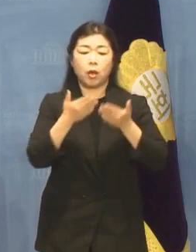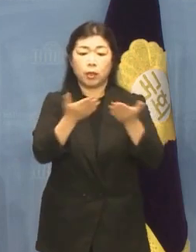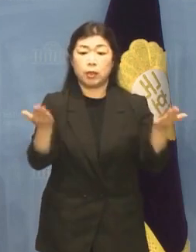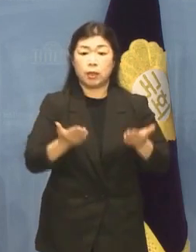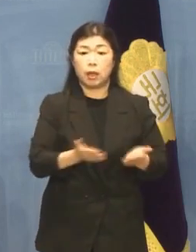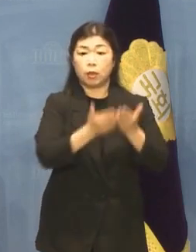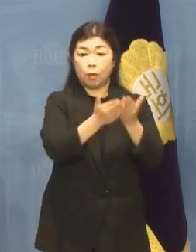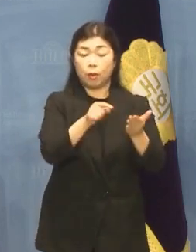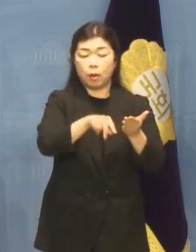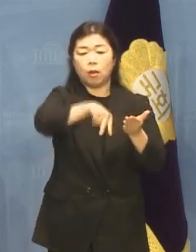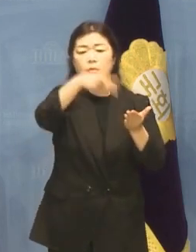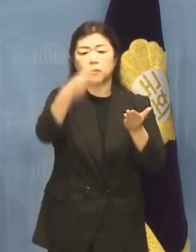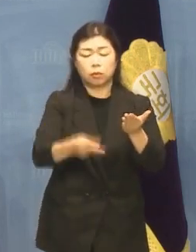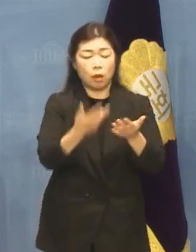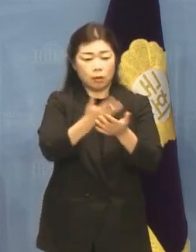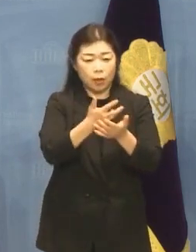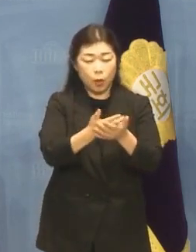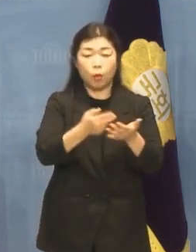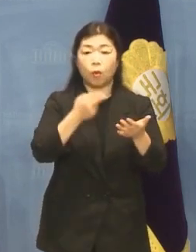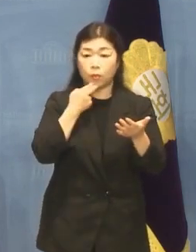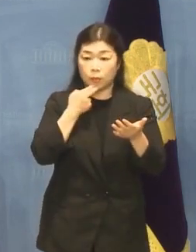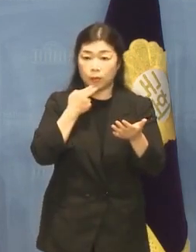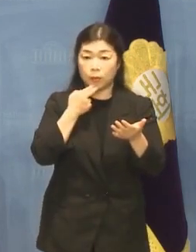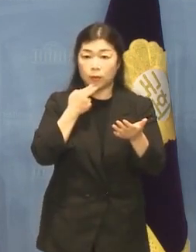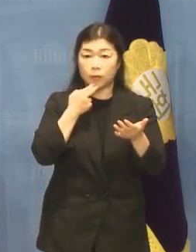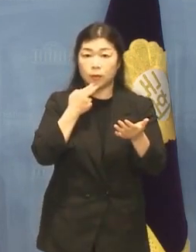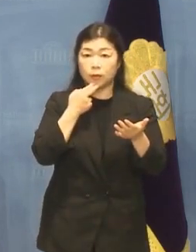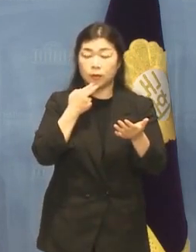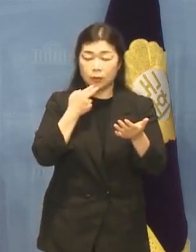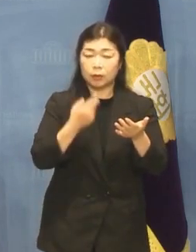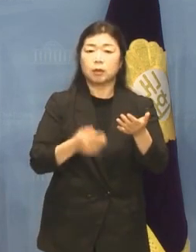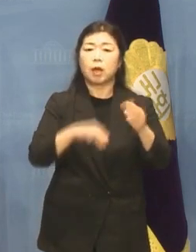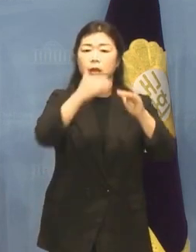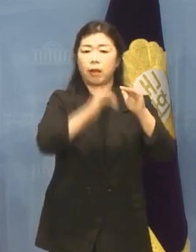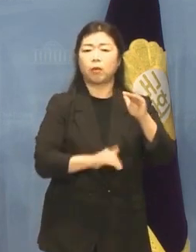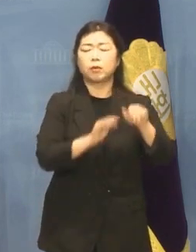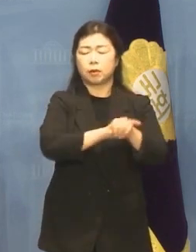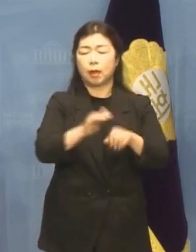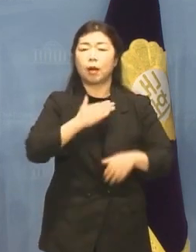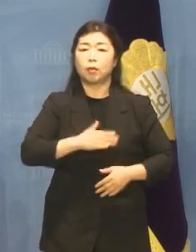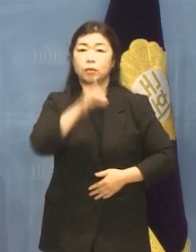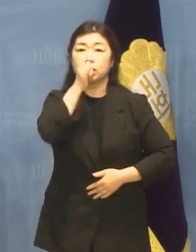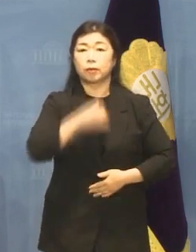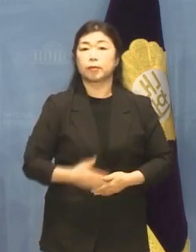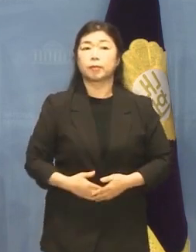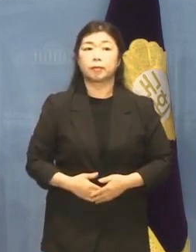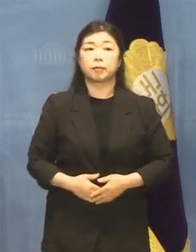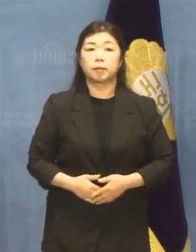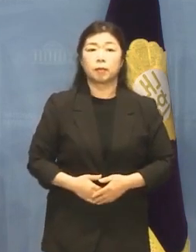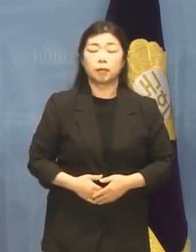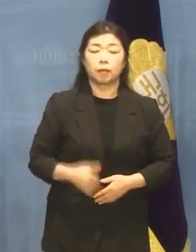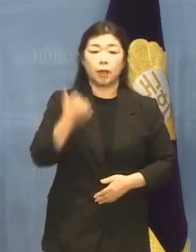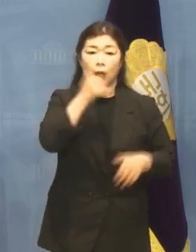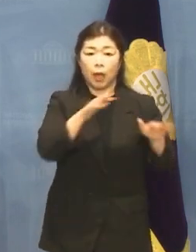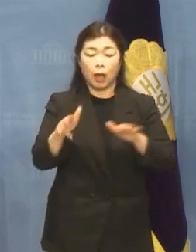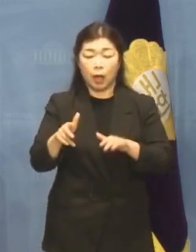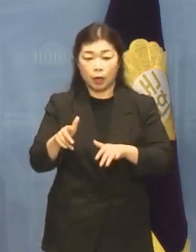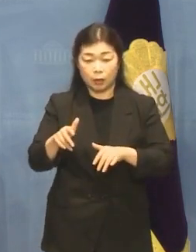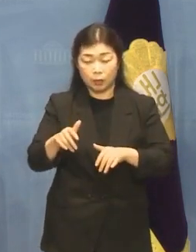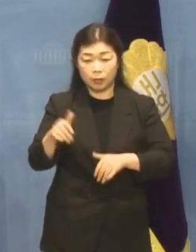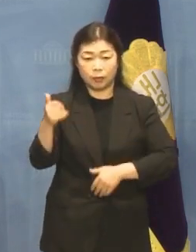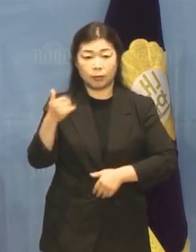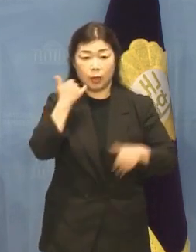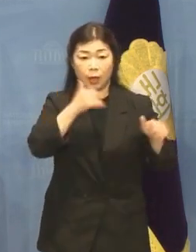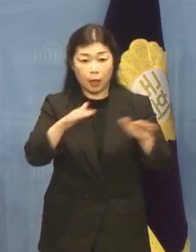선박에서 실족했다는 자료는 전혀 없다는 사실 등을 잘 알고 있었고 해양수산부 장에 관한